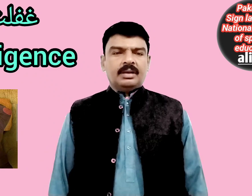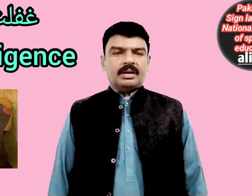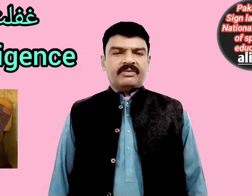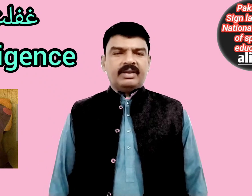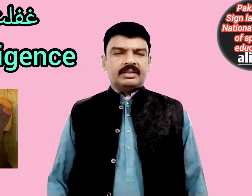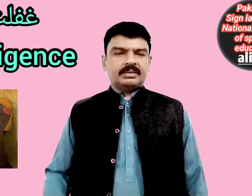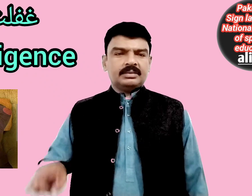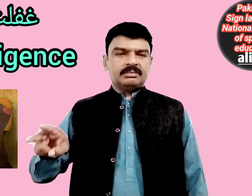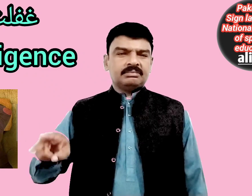غفلت